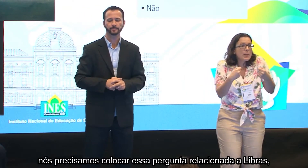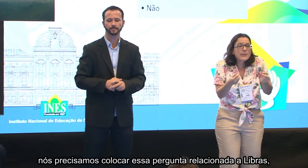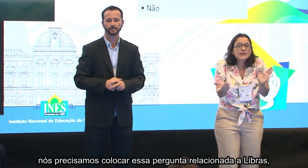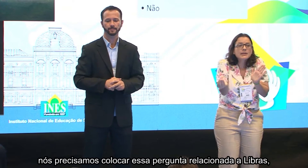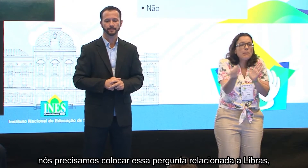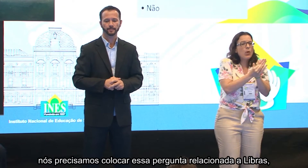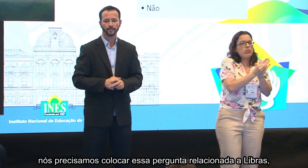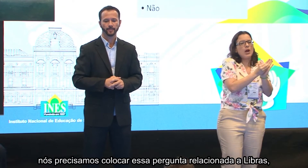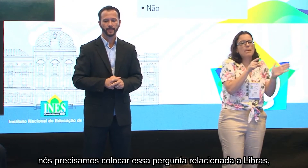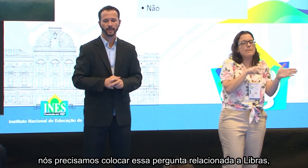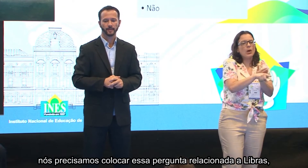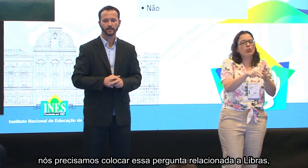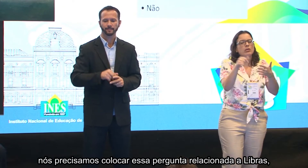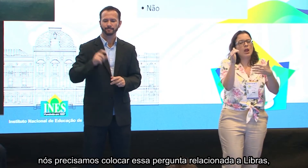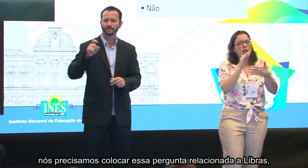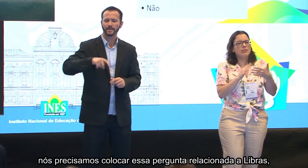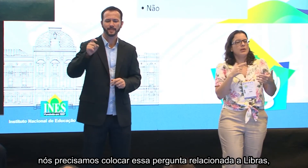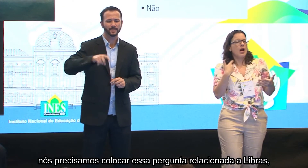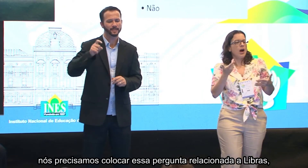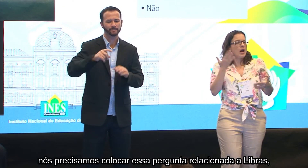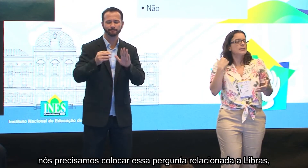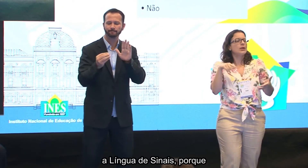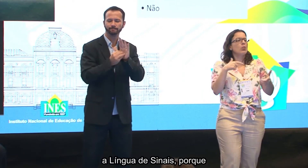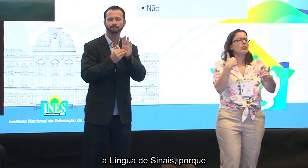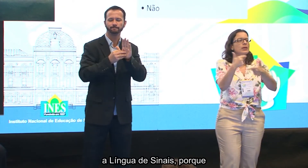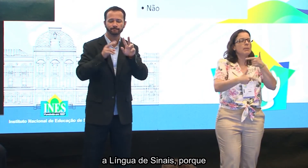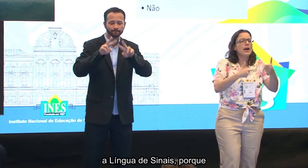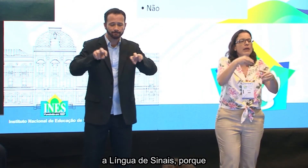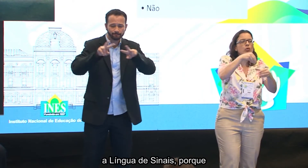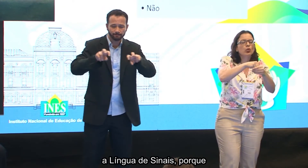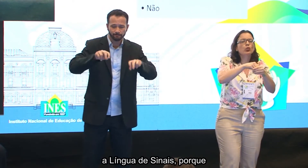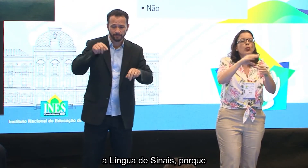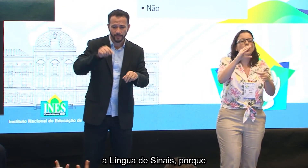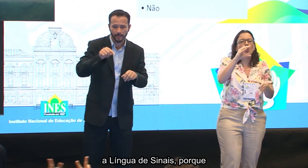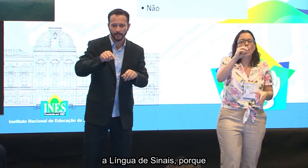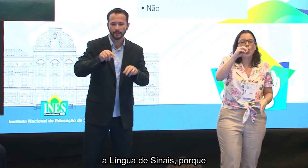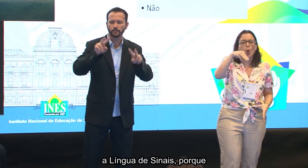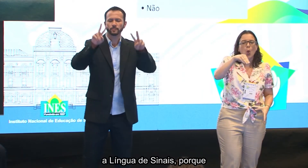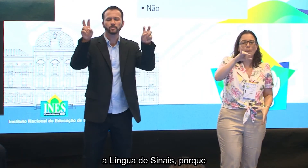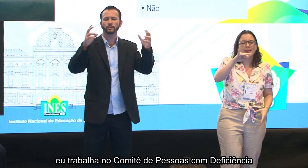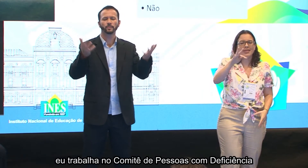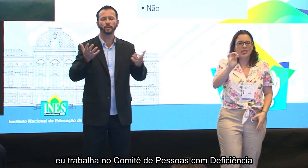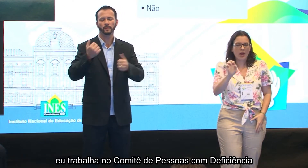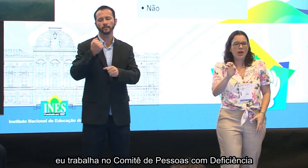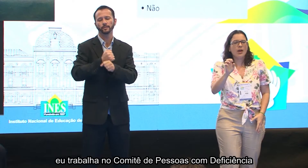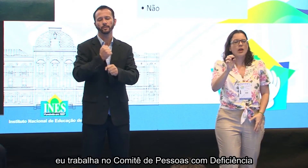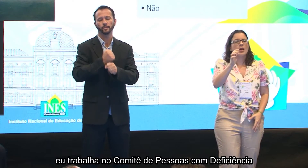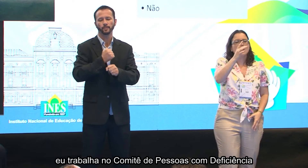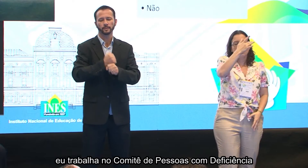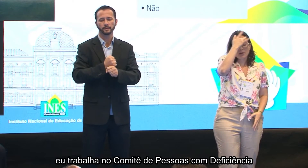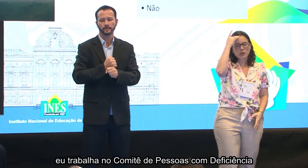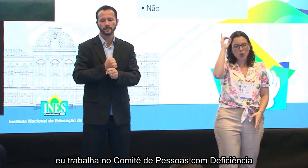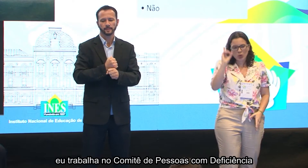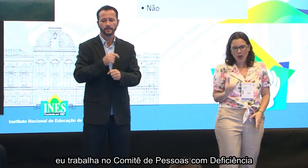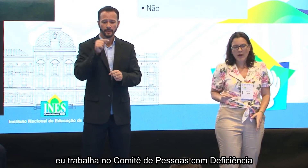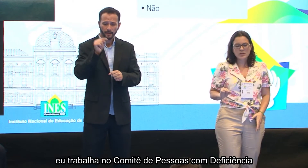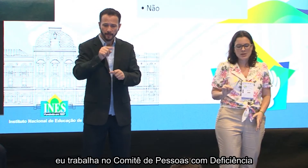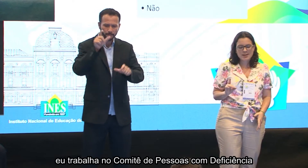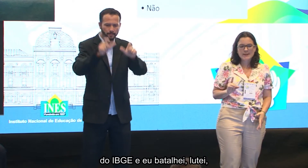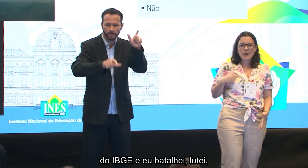Nós precisamos colocar essa pergunta relacionada a Libras, a língua de sinais, porque Eu trabalhava no comitê de pessoa com deficiência